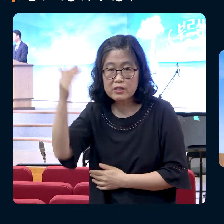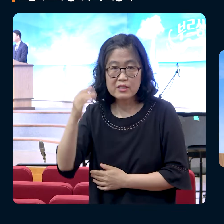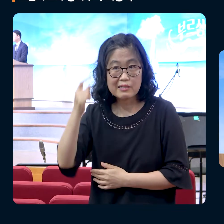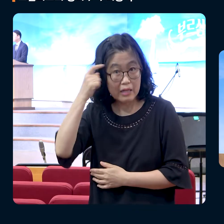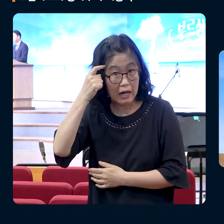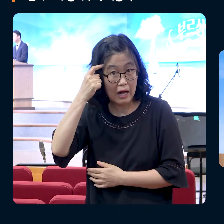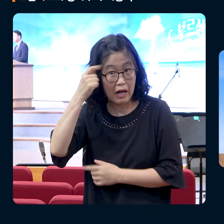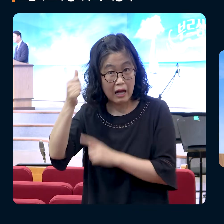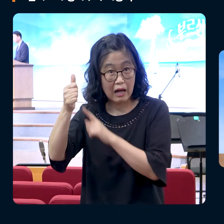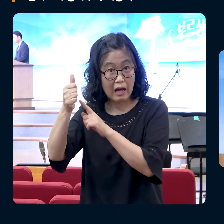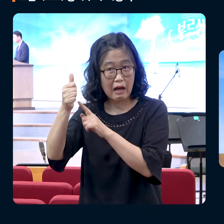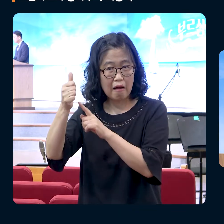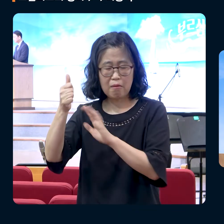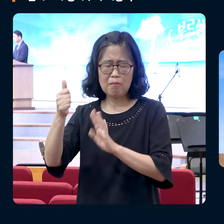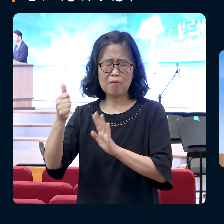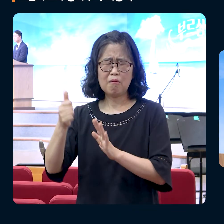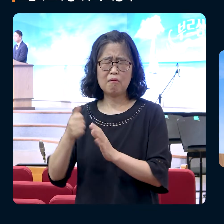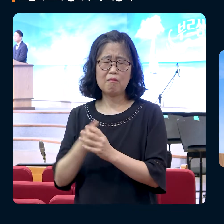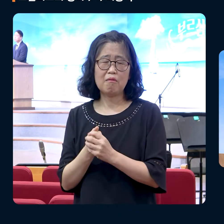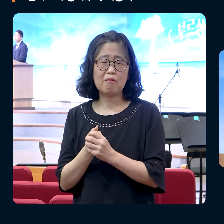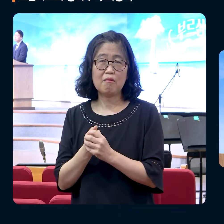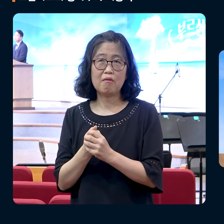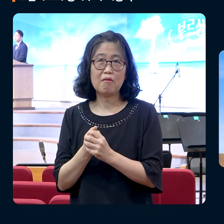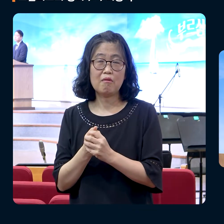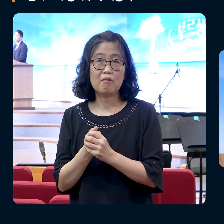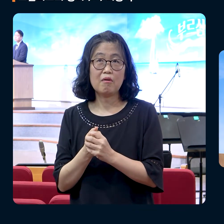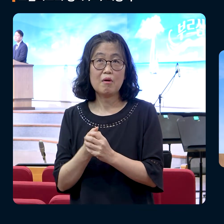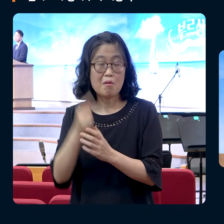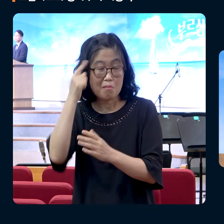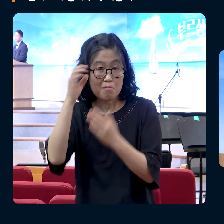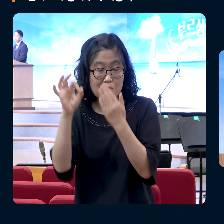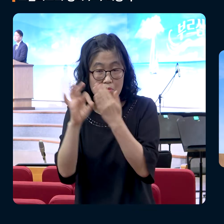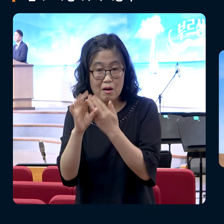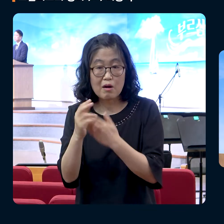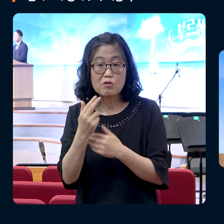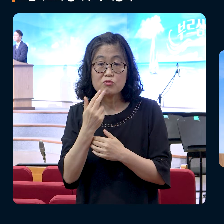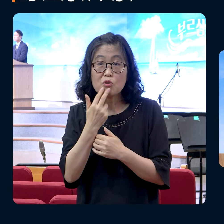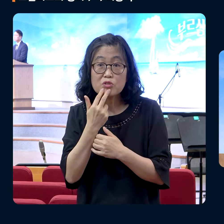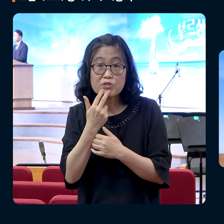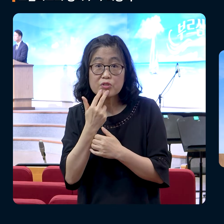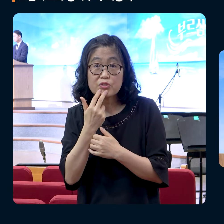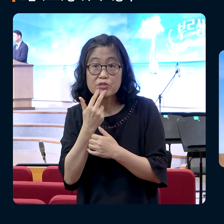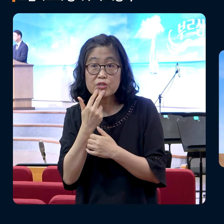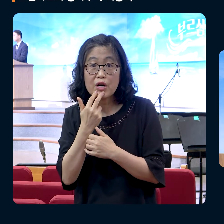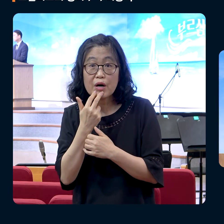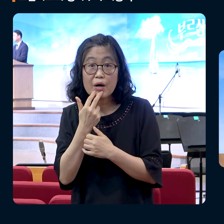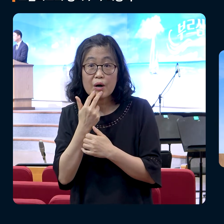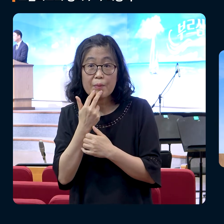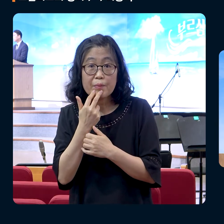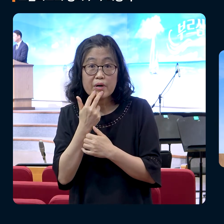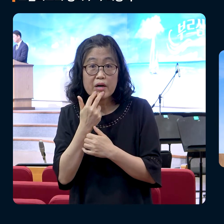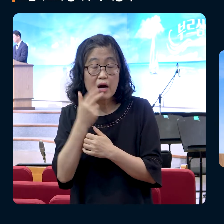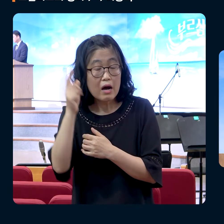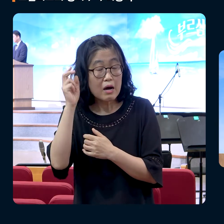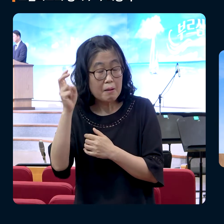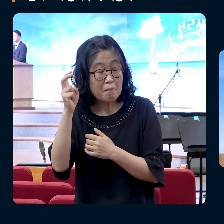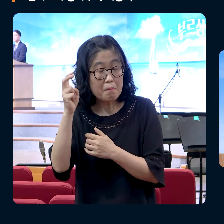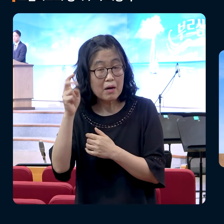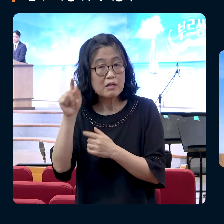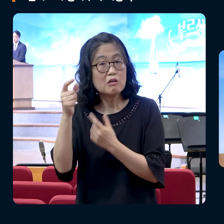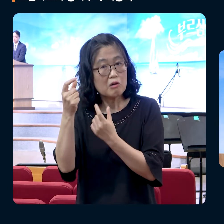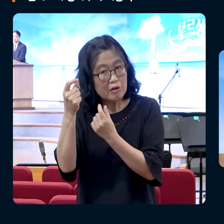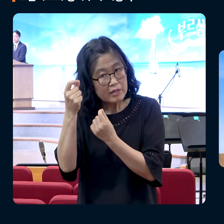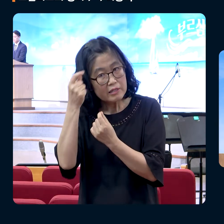생각했겠습니까? 만약에 그렇게 요셉이 생각했다면 요셉은 신앙의 사람이기 이전에 약간 정신이 좀